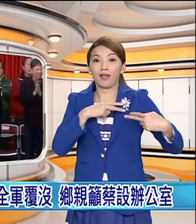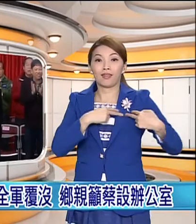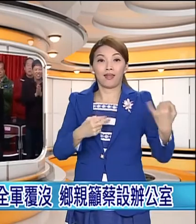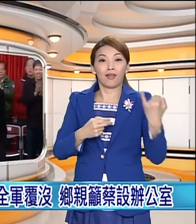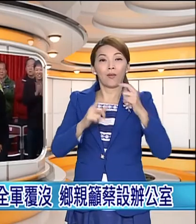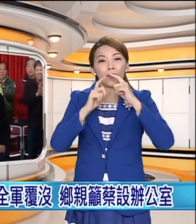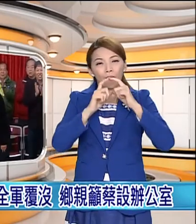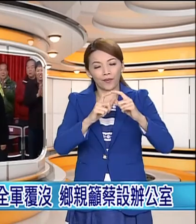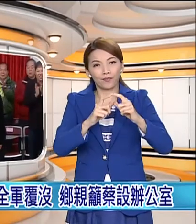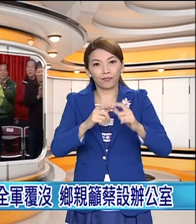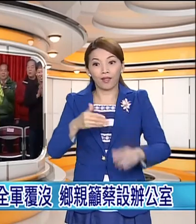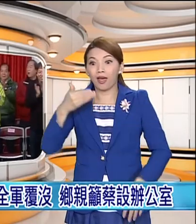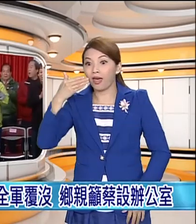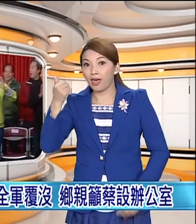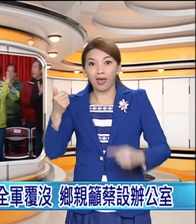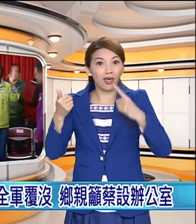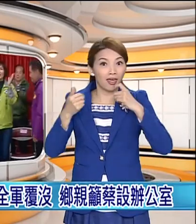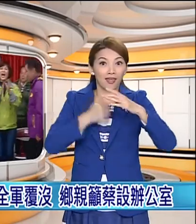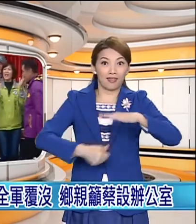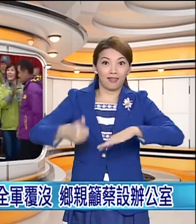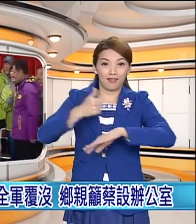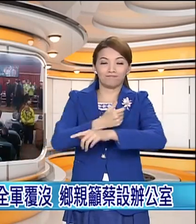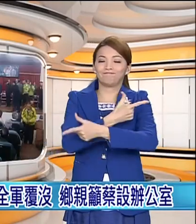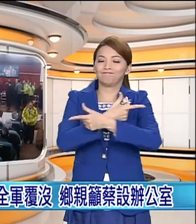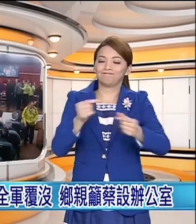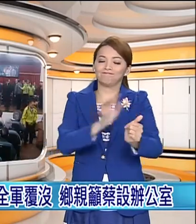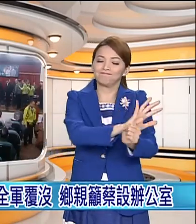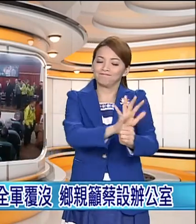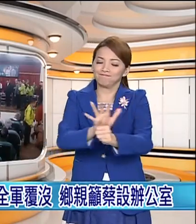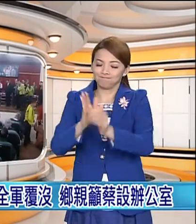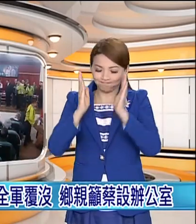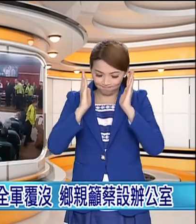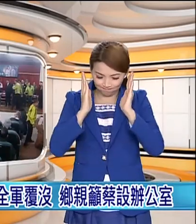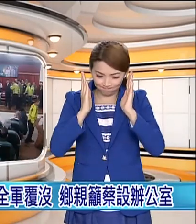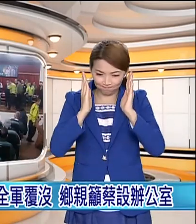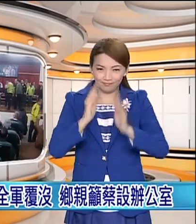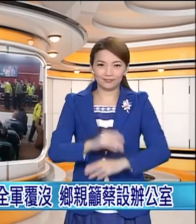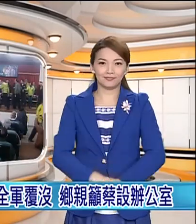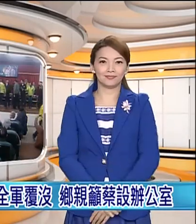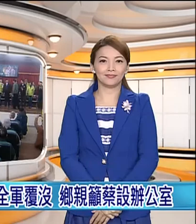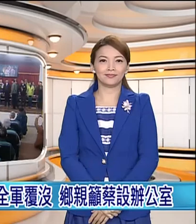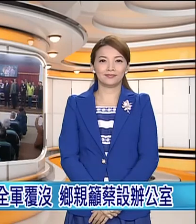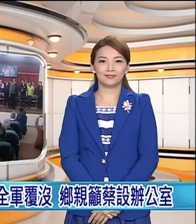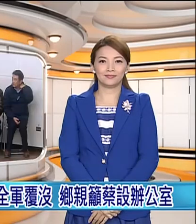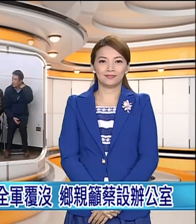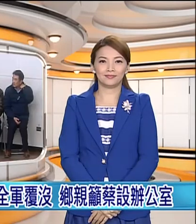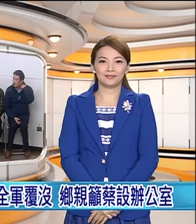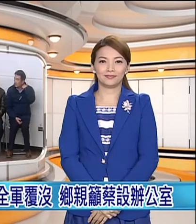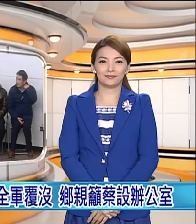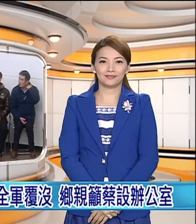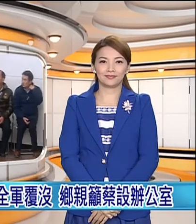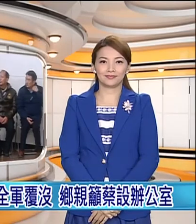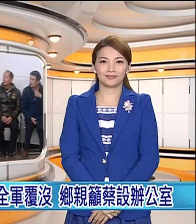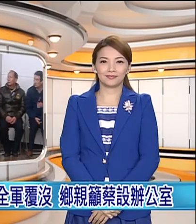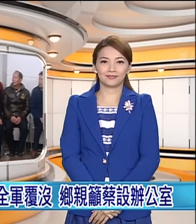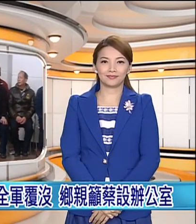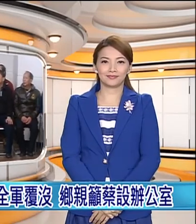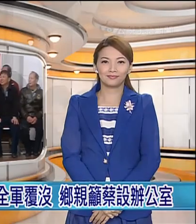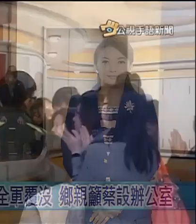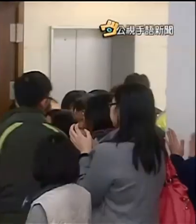办公室。蔡英文回应会常常回南投，执政不分蓝绿。